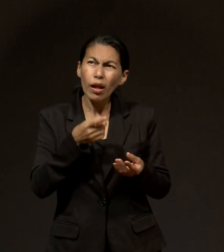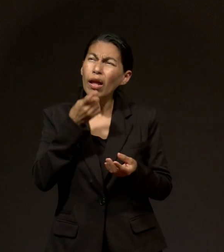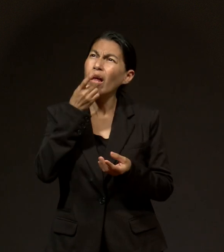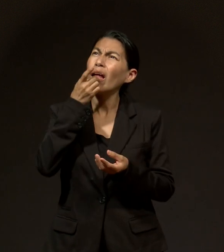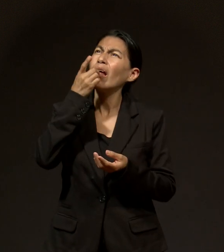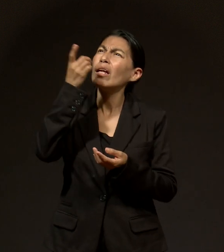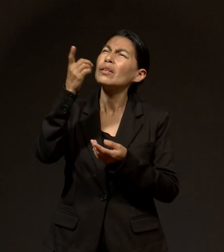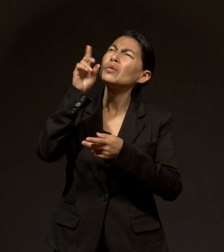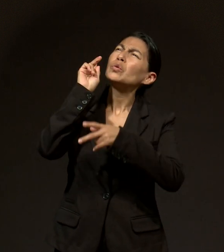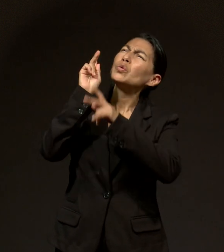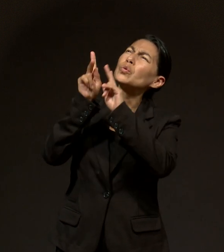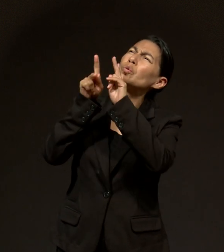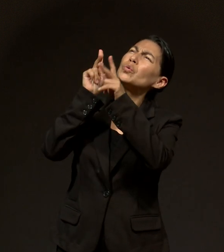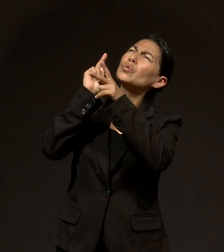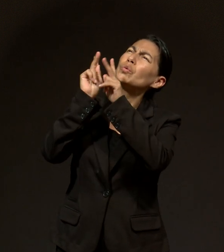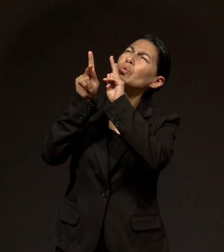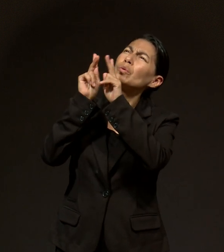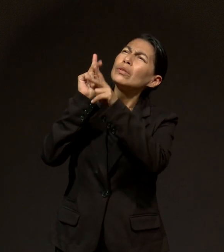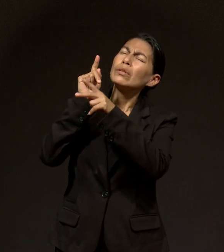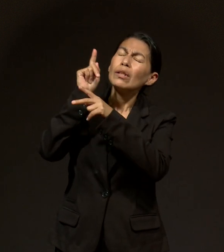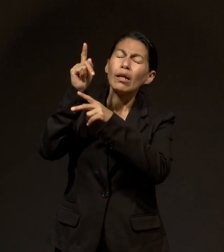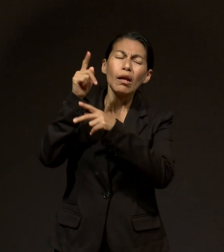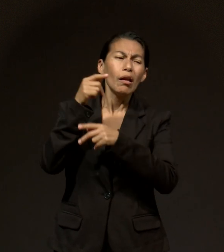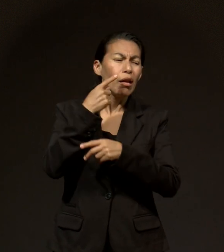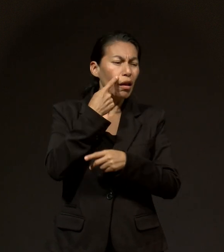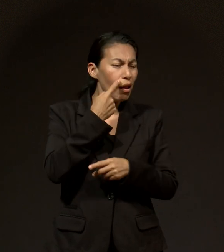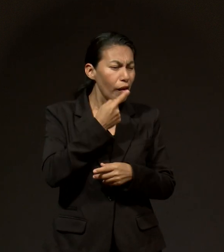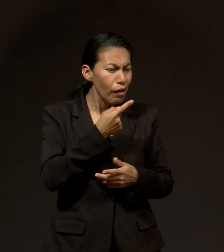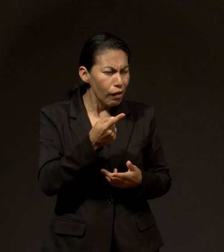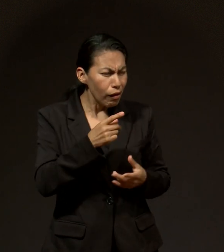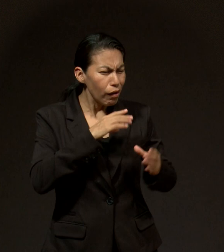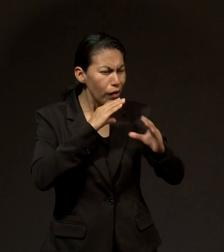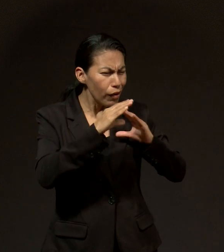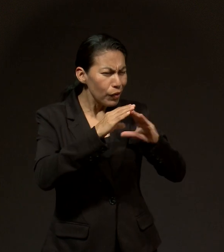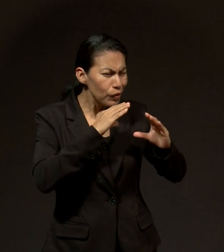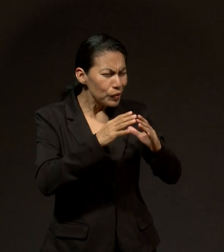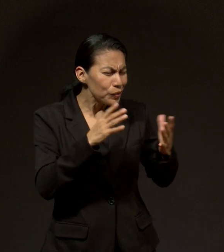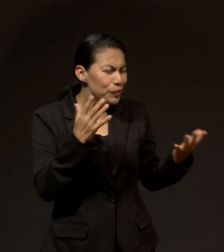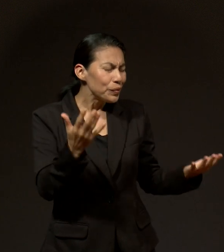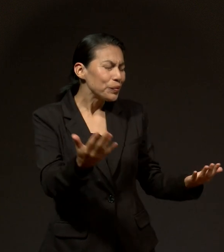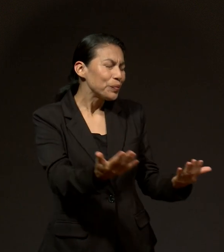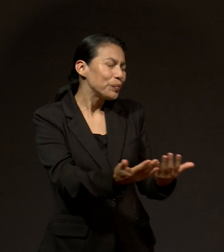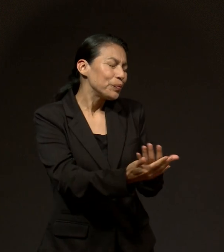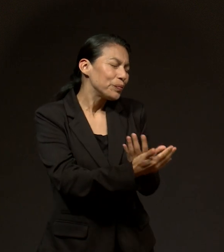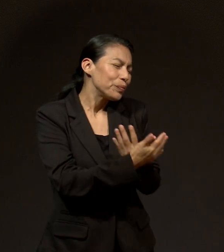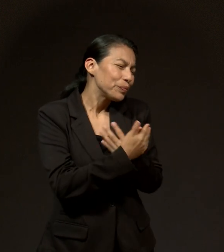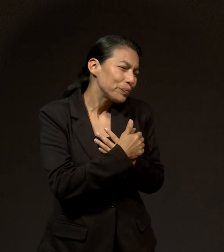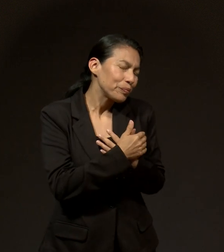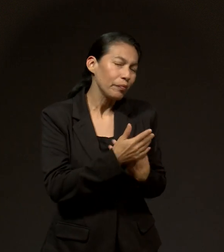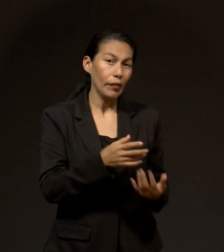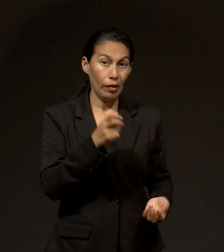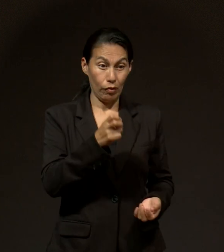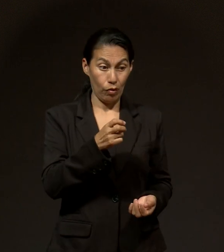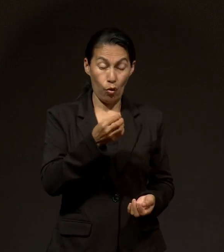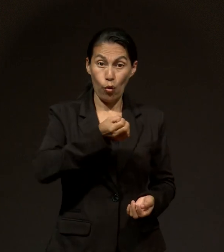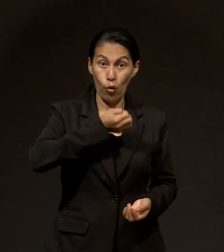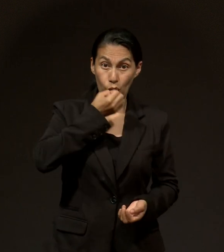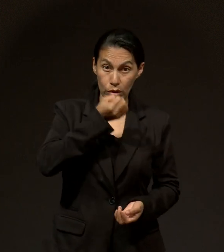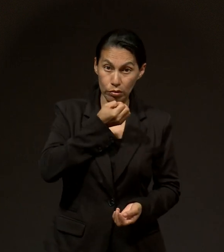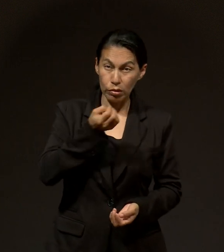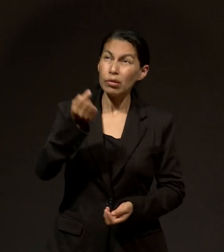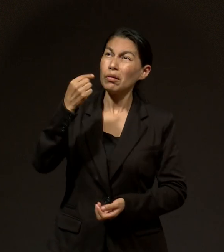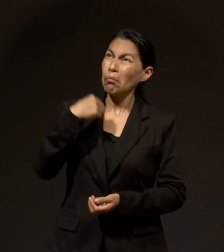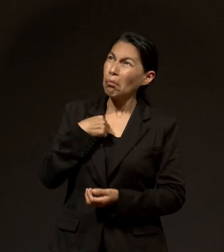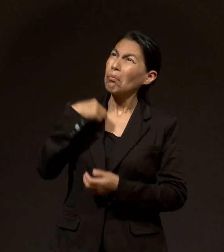través del Espíritu de Dios. De tal manera, pues, que nuestras oraciones deben, en lugar de estar